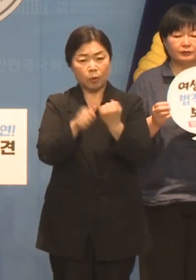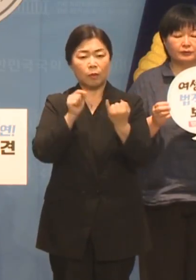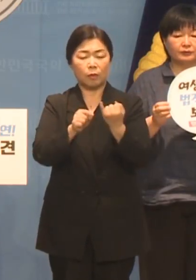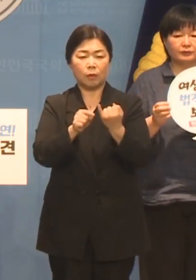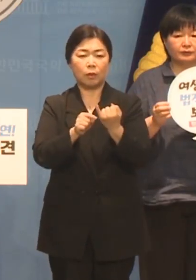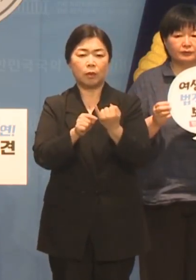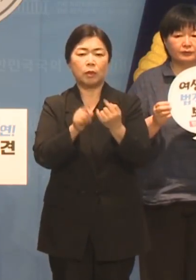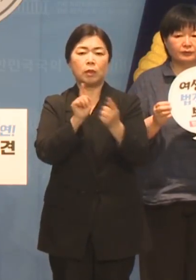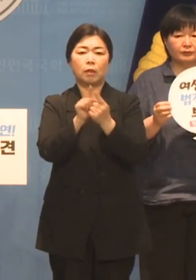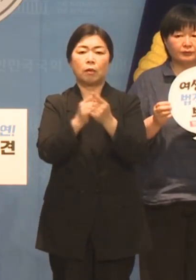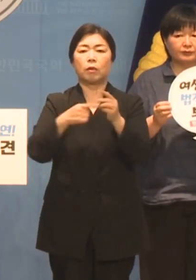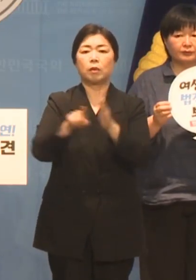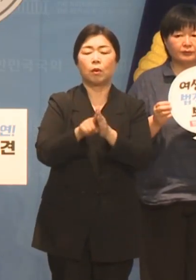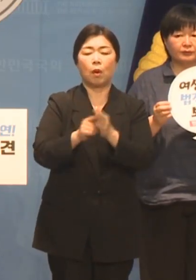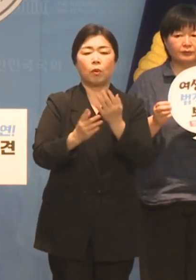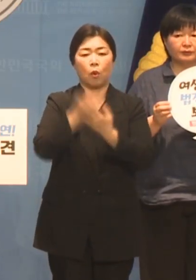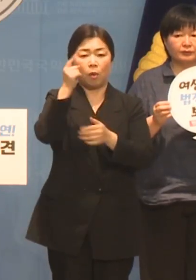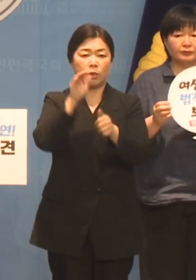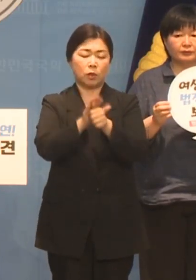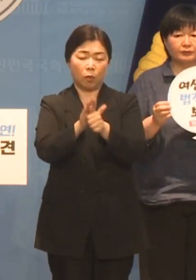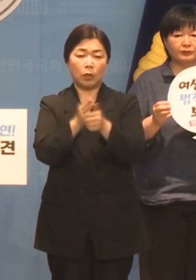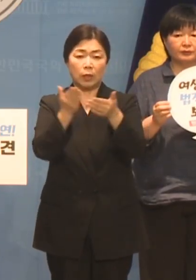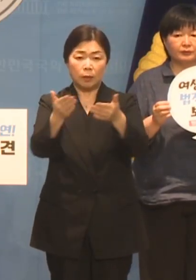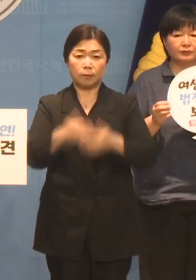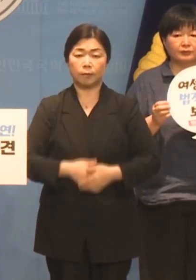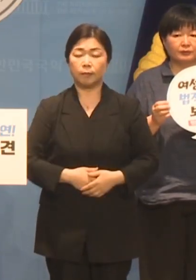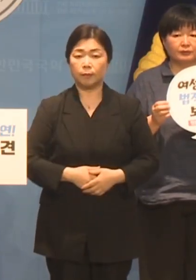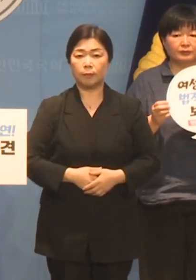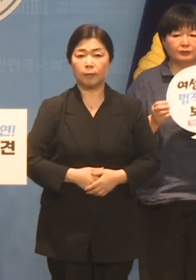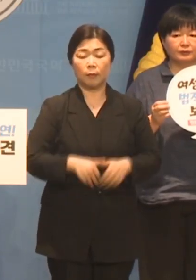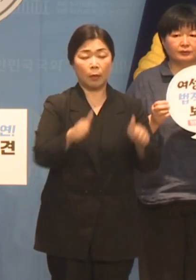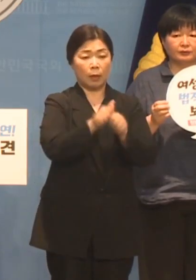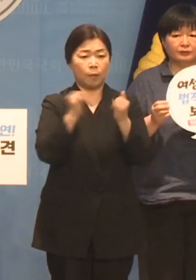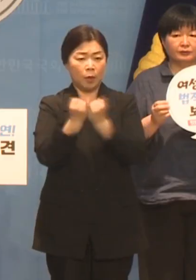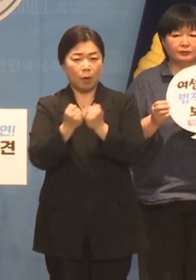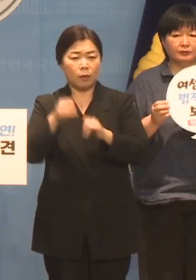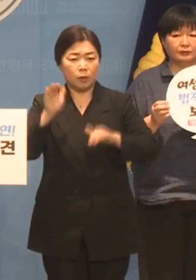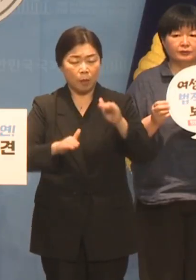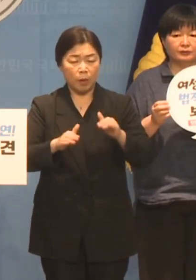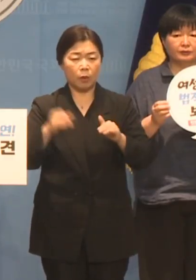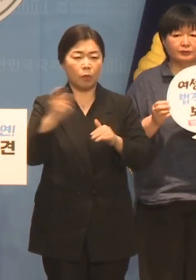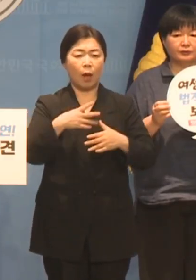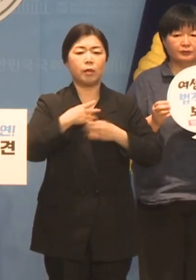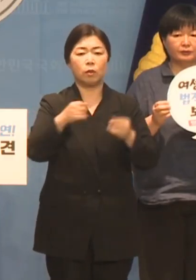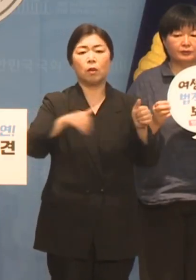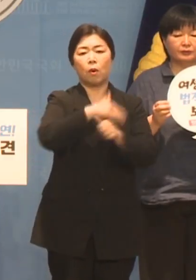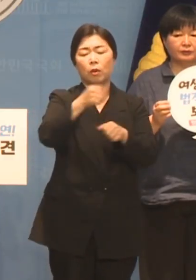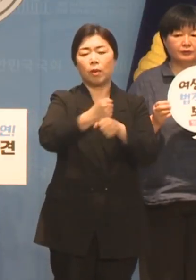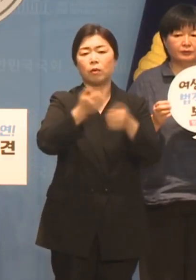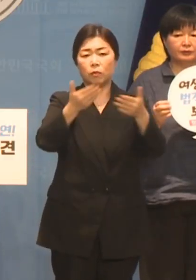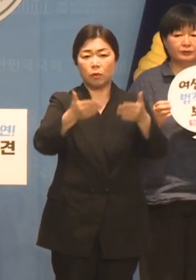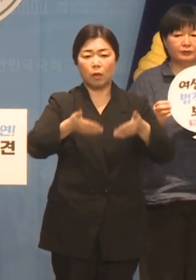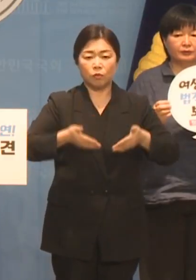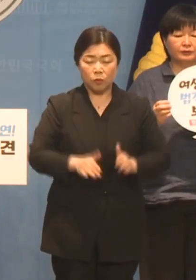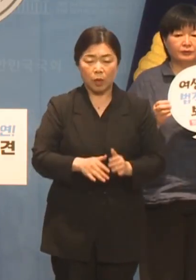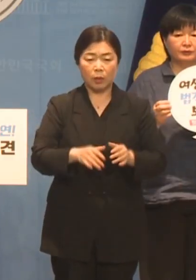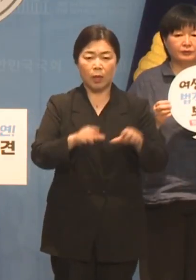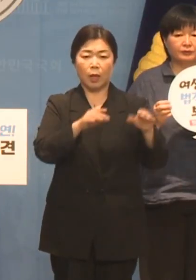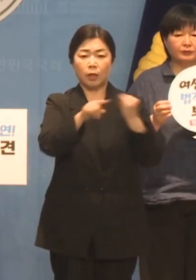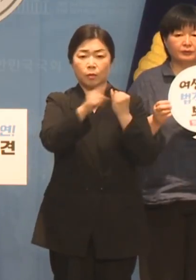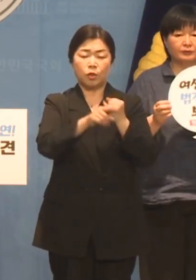시설을 마련하겠습니다. 성폭력, 성차별로부터 안전한 사업장과 주거 환경을 만들고 출산, 임신 중지